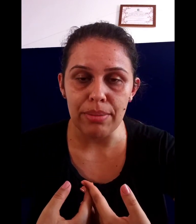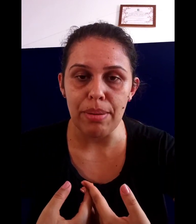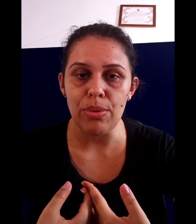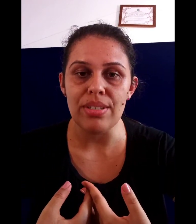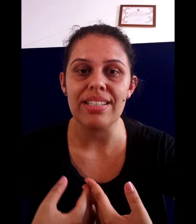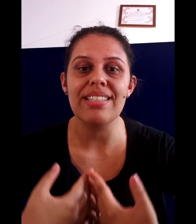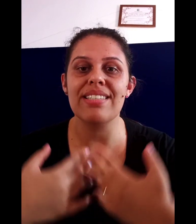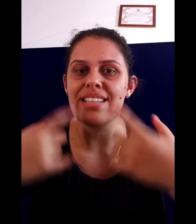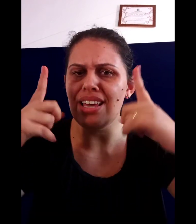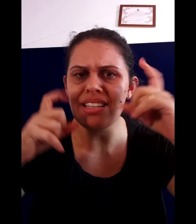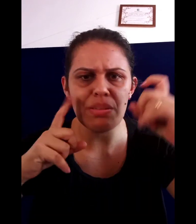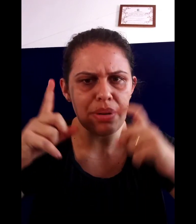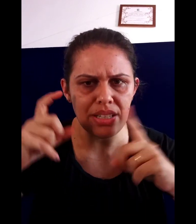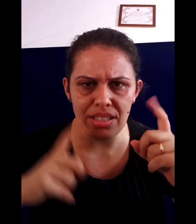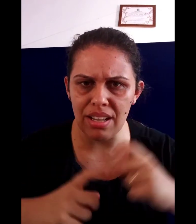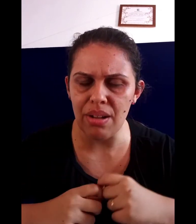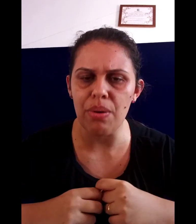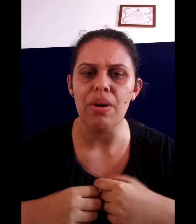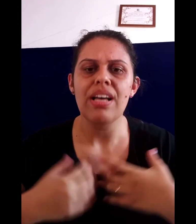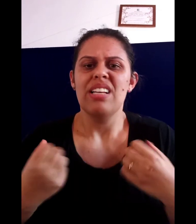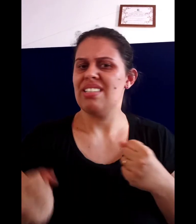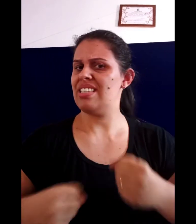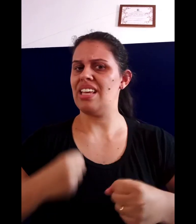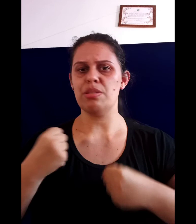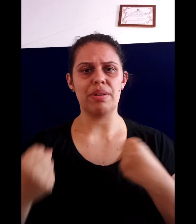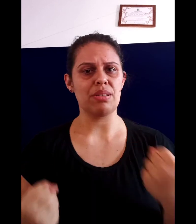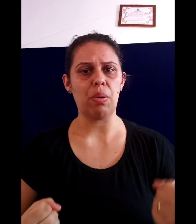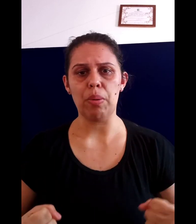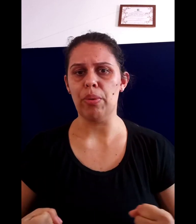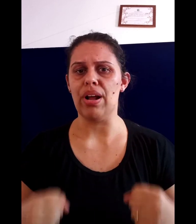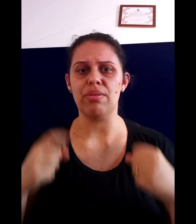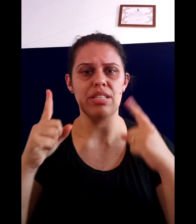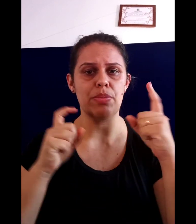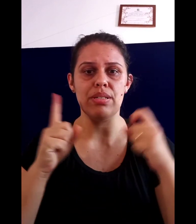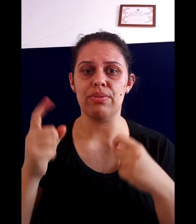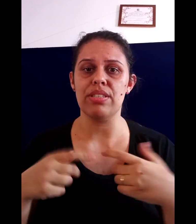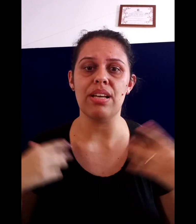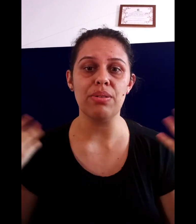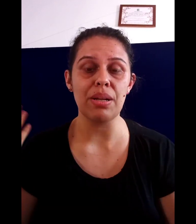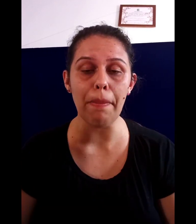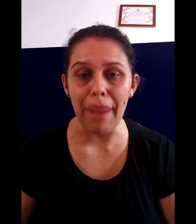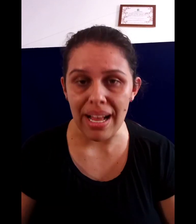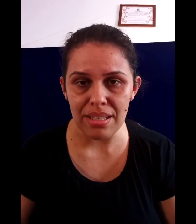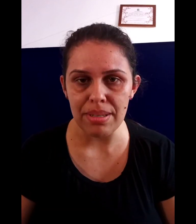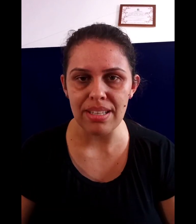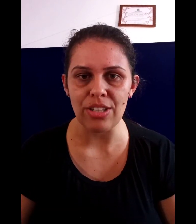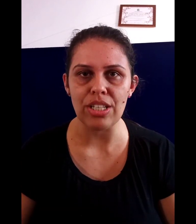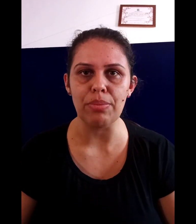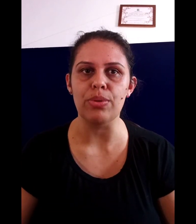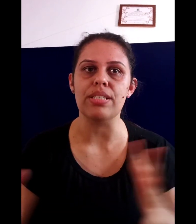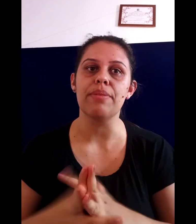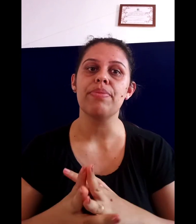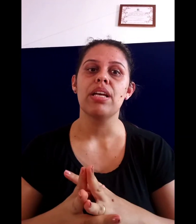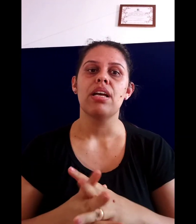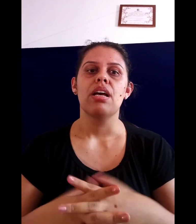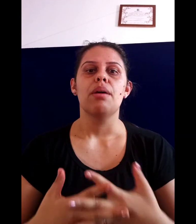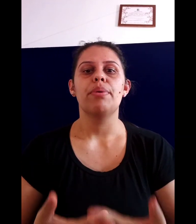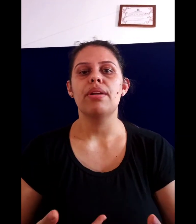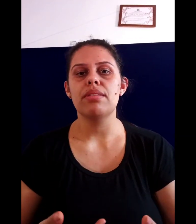uma música sem expressão corporal, sem expressão facial, você não passa a mensagem da música. Por exemplo,